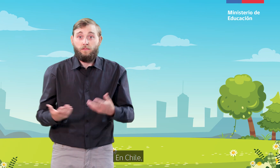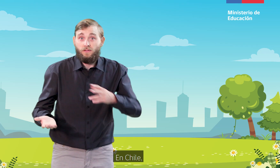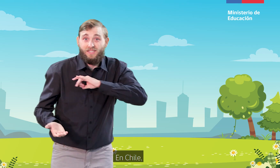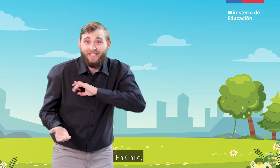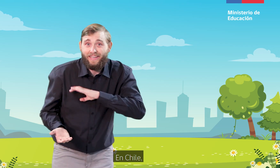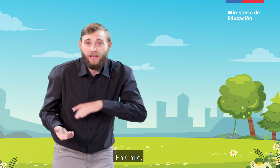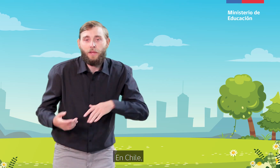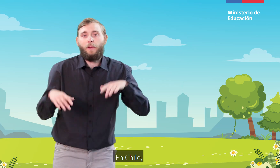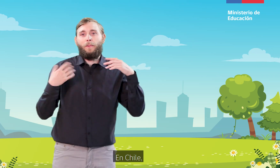En Chile,